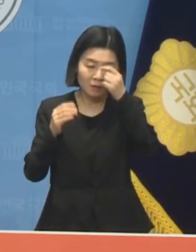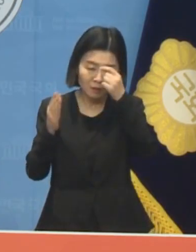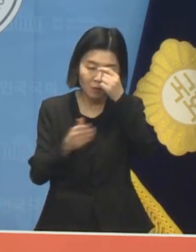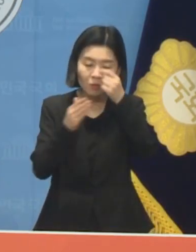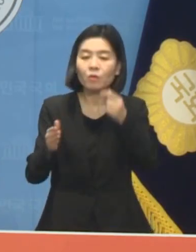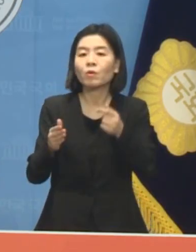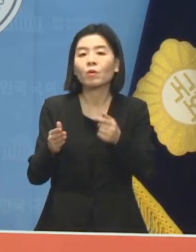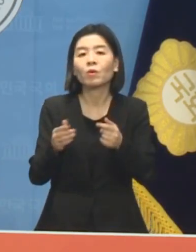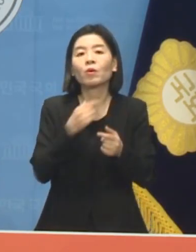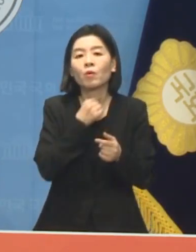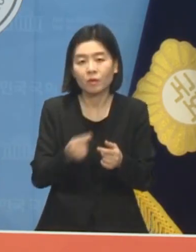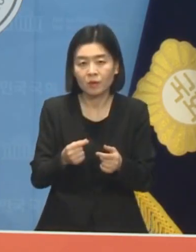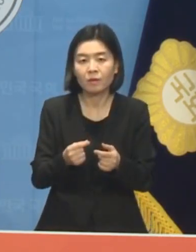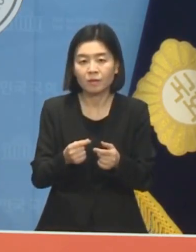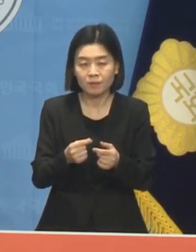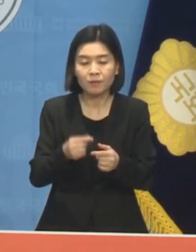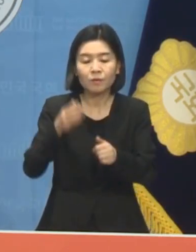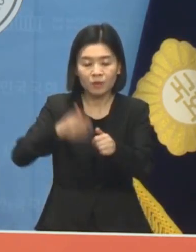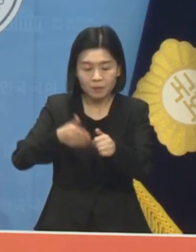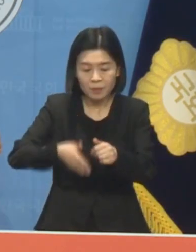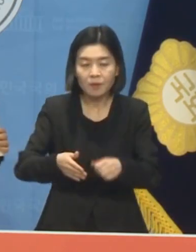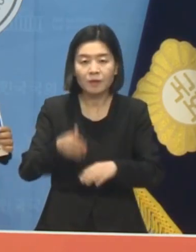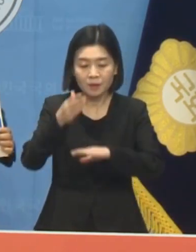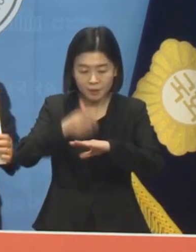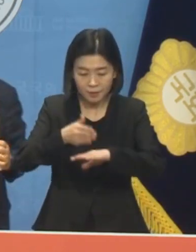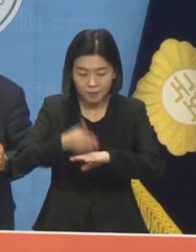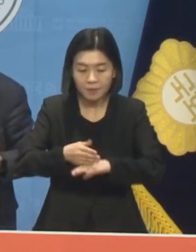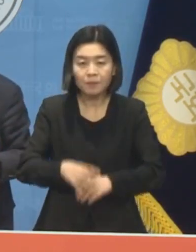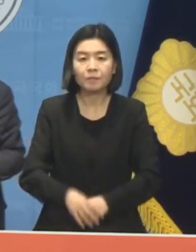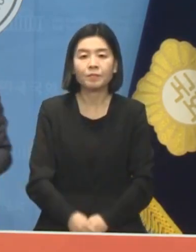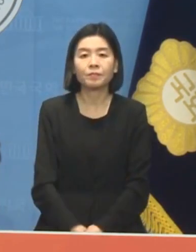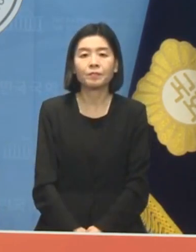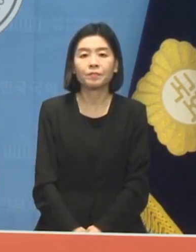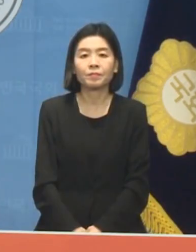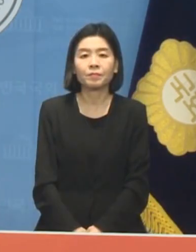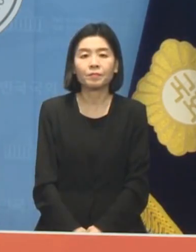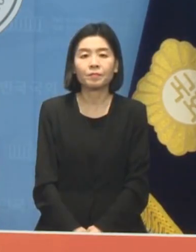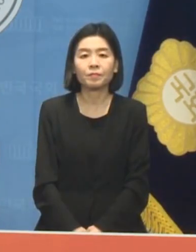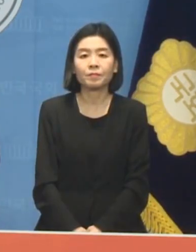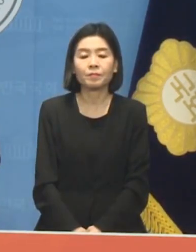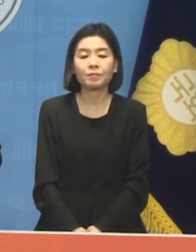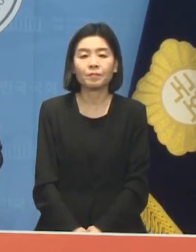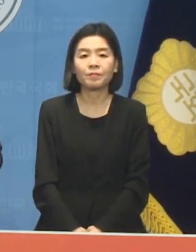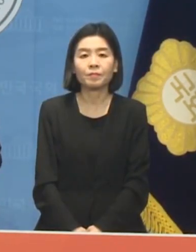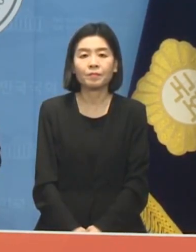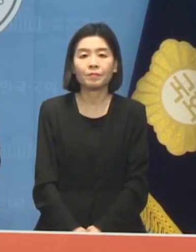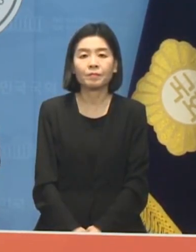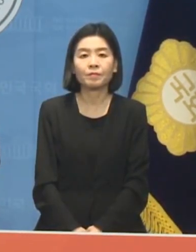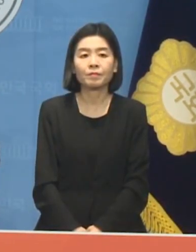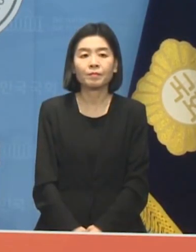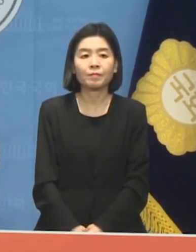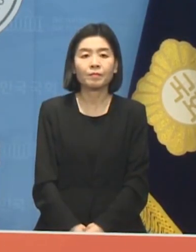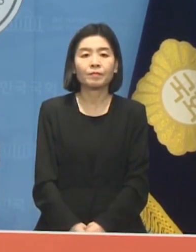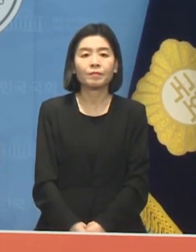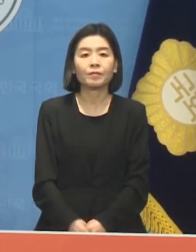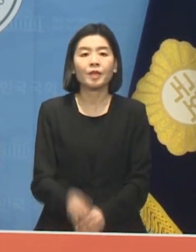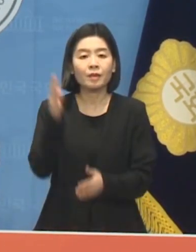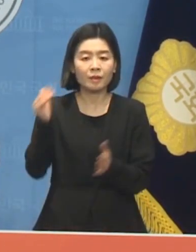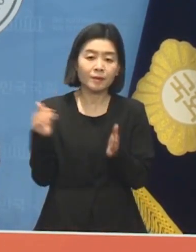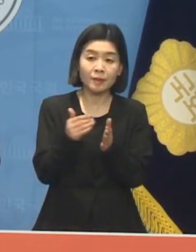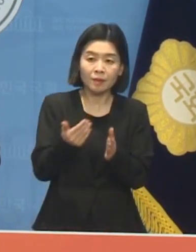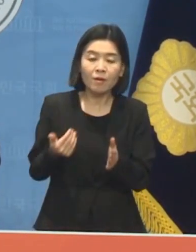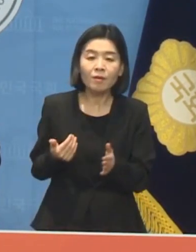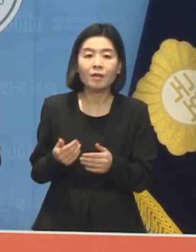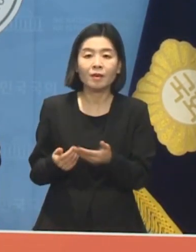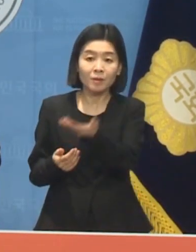촉구합니다. 감사합니다. 옥재부 목사님 마침 말씀하기 전에 기자님들,